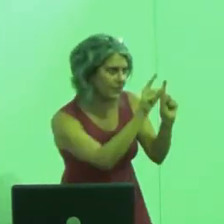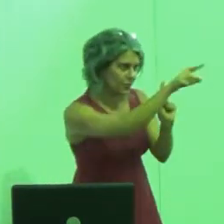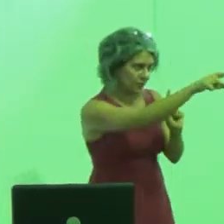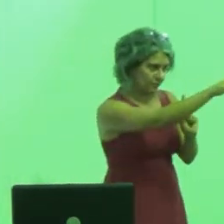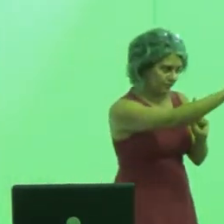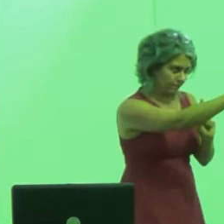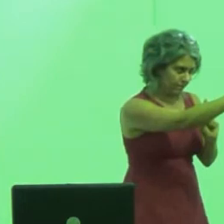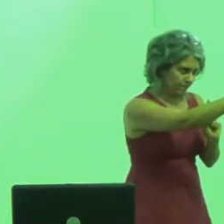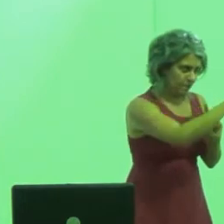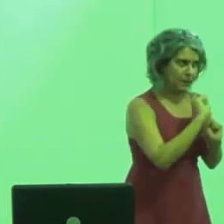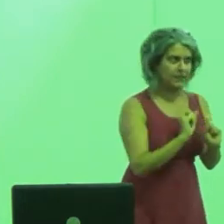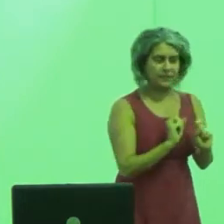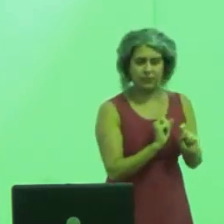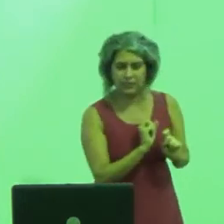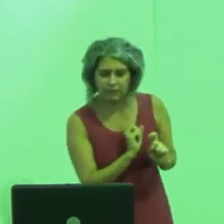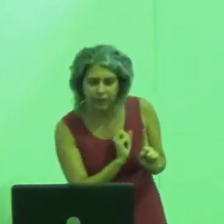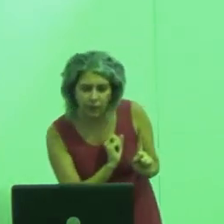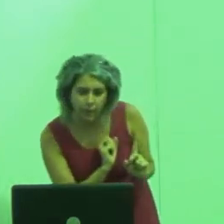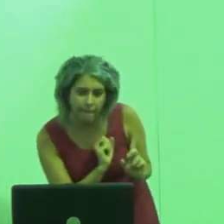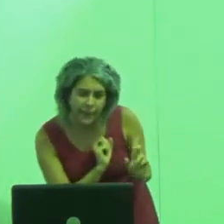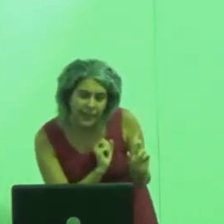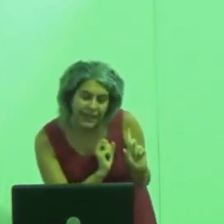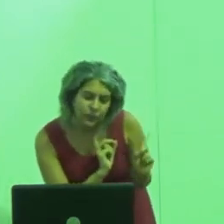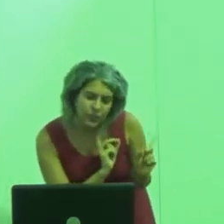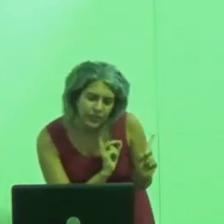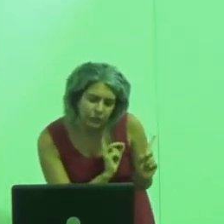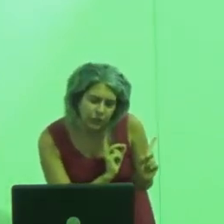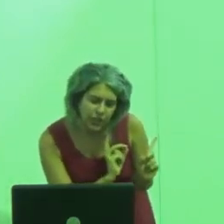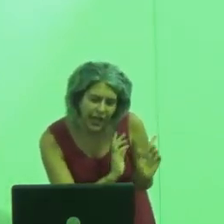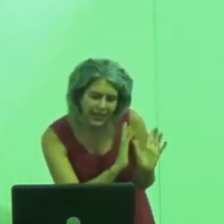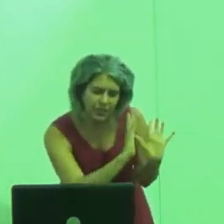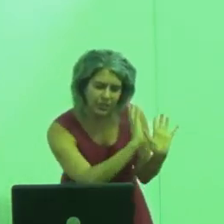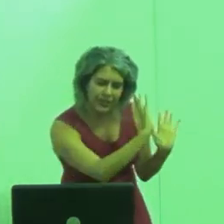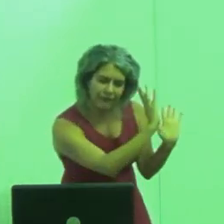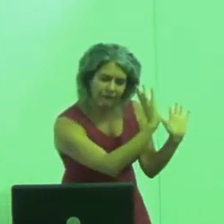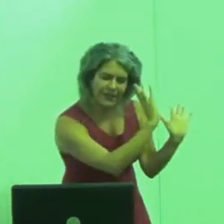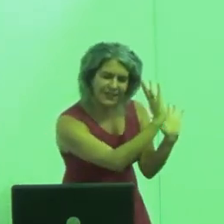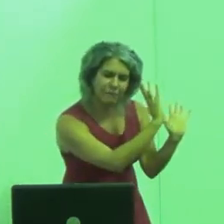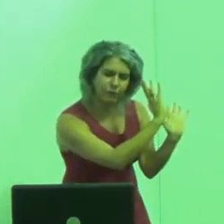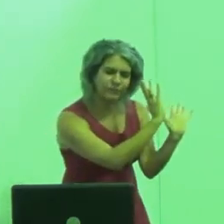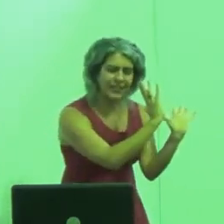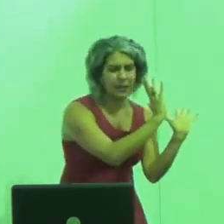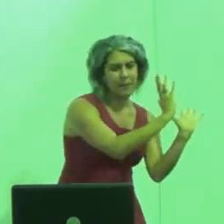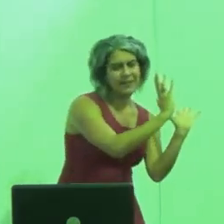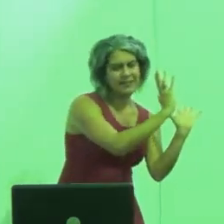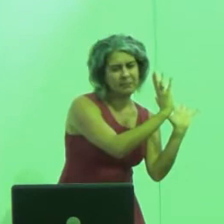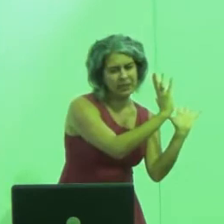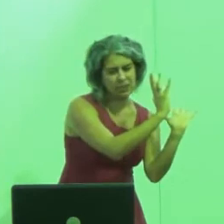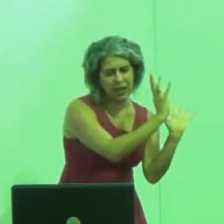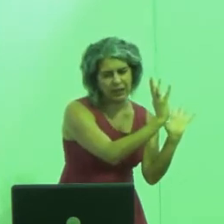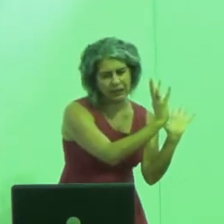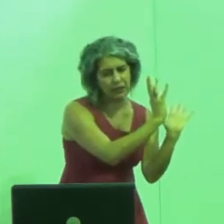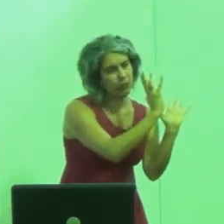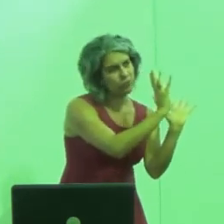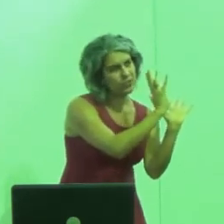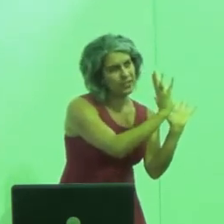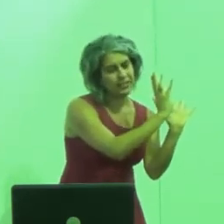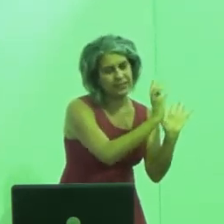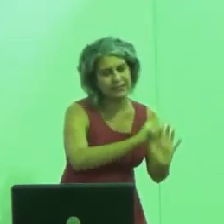interessante, pensando no que você falou, os livros de arte fazem fronteira mais imediata com os zines